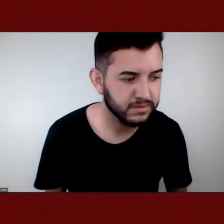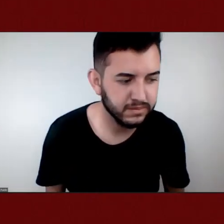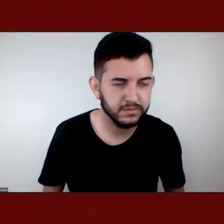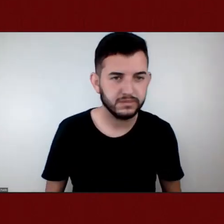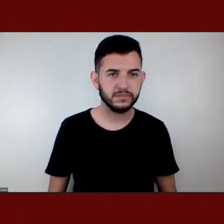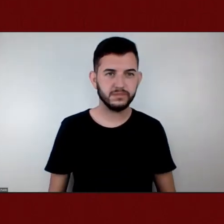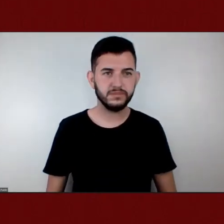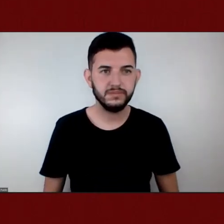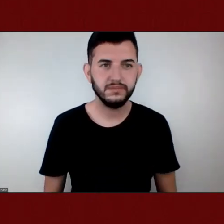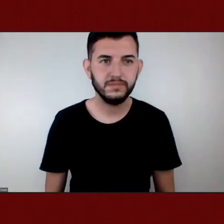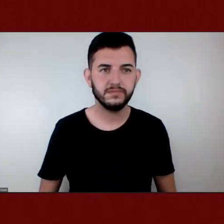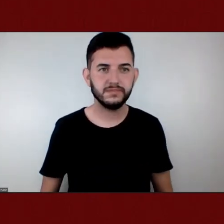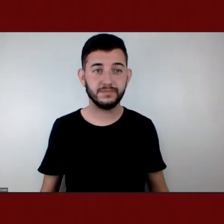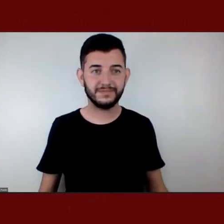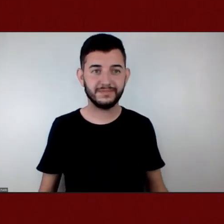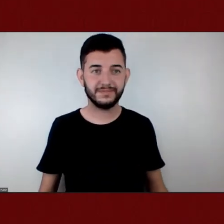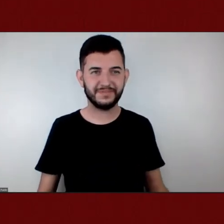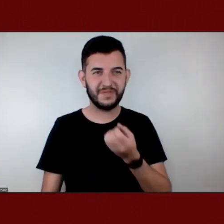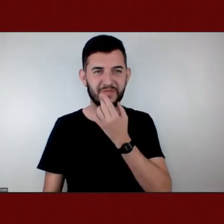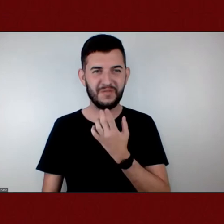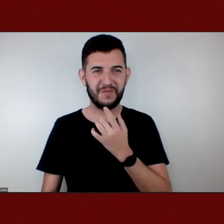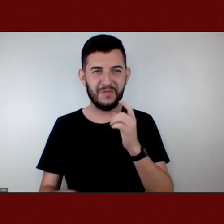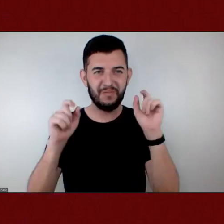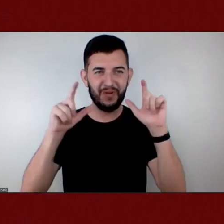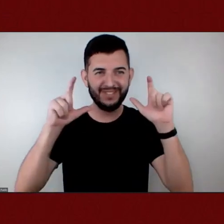Bom dia a todos.